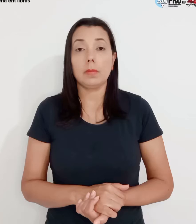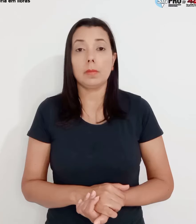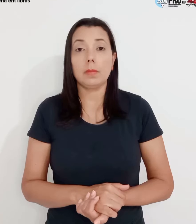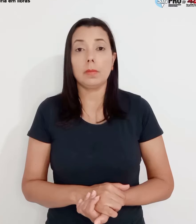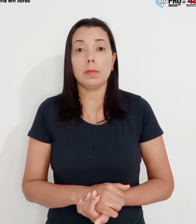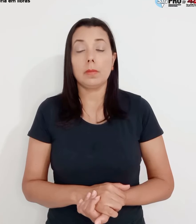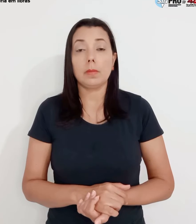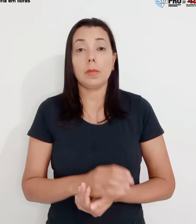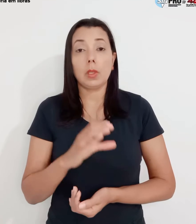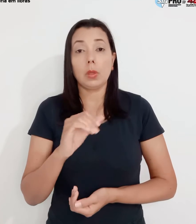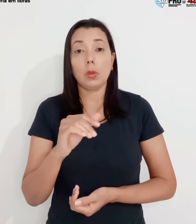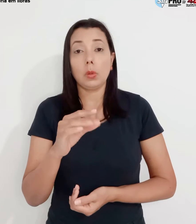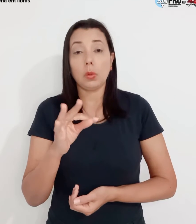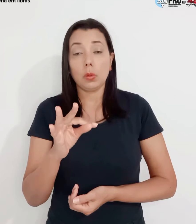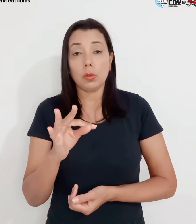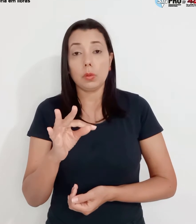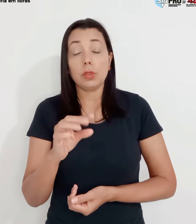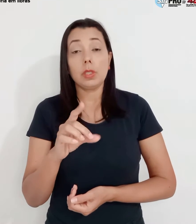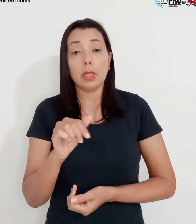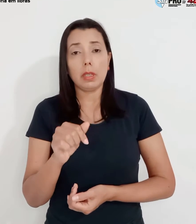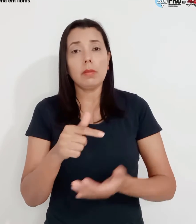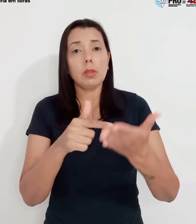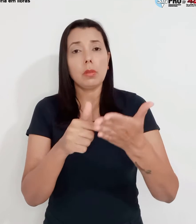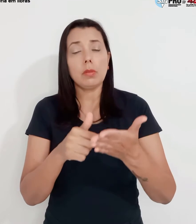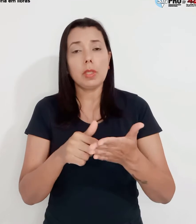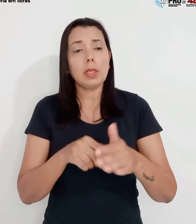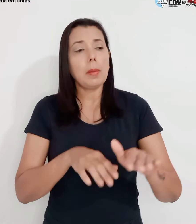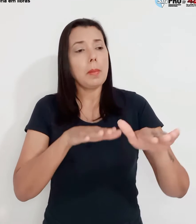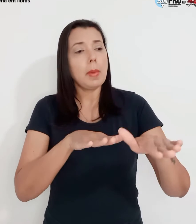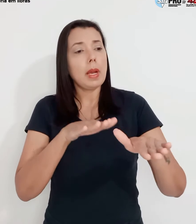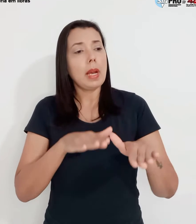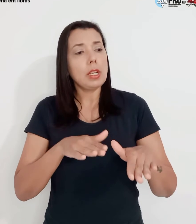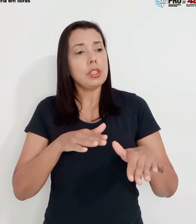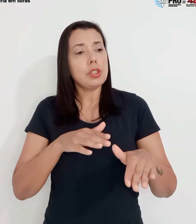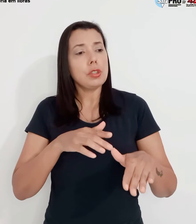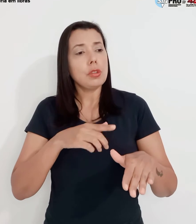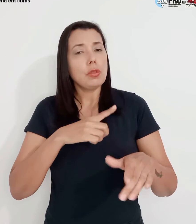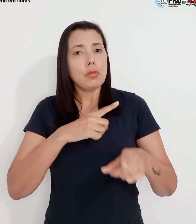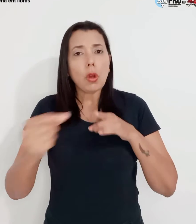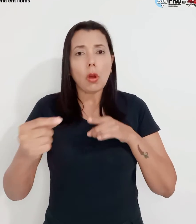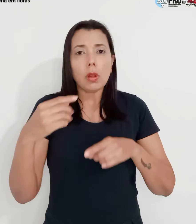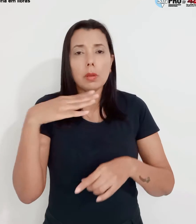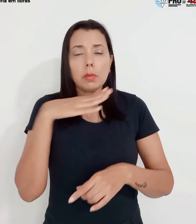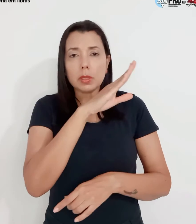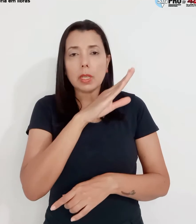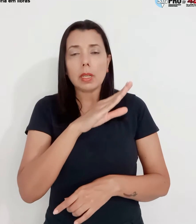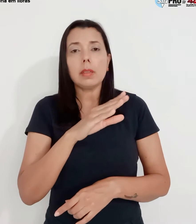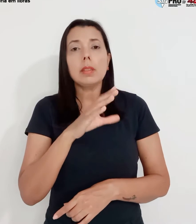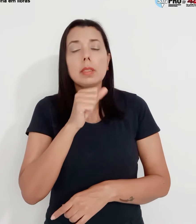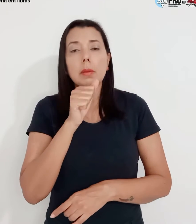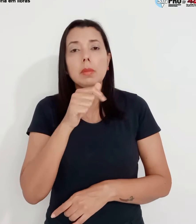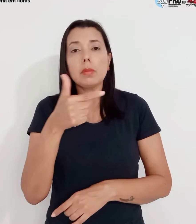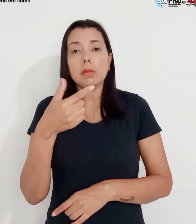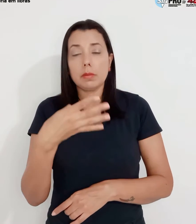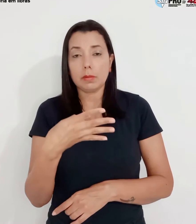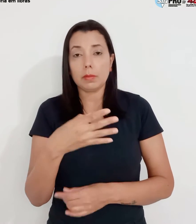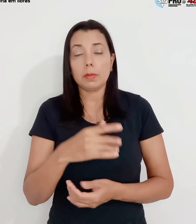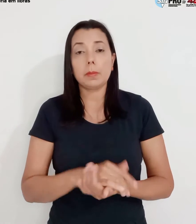CUT-DF chama Marcha pelo Fora Bolsonaro neste sábado 24. Pela